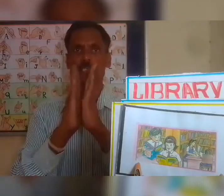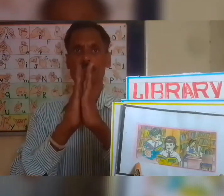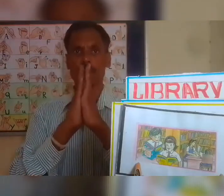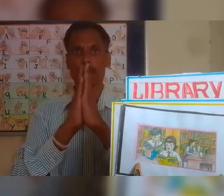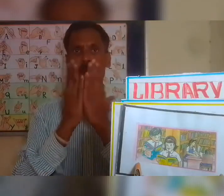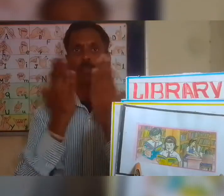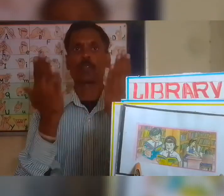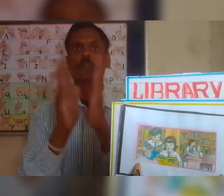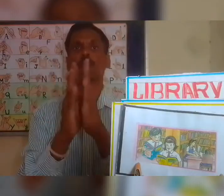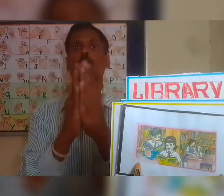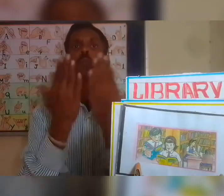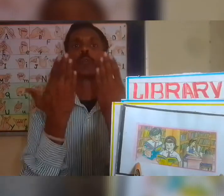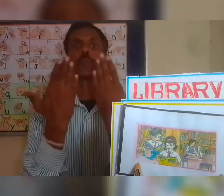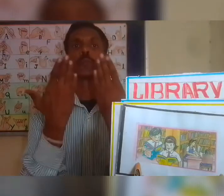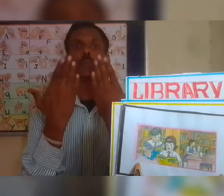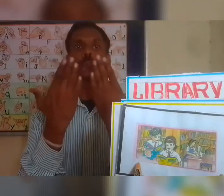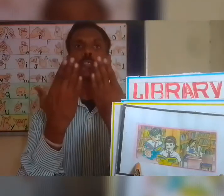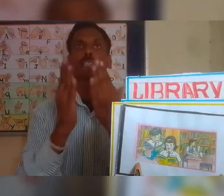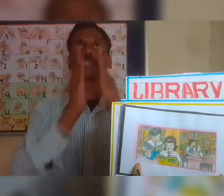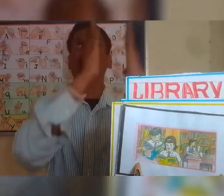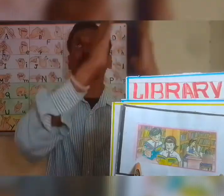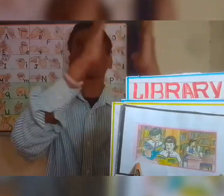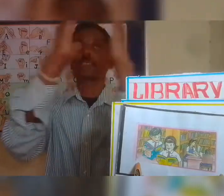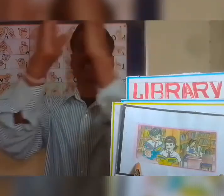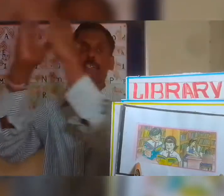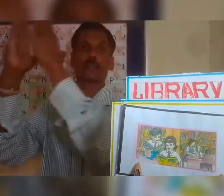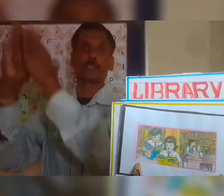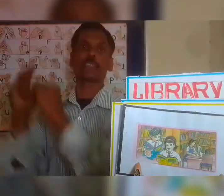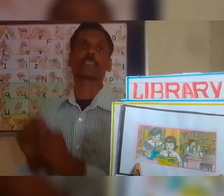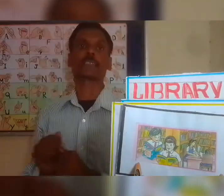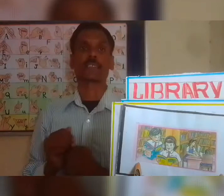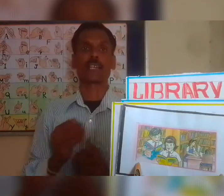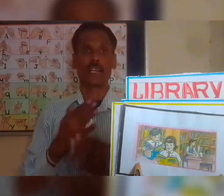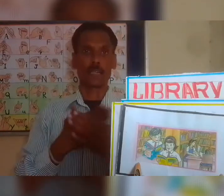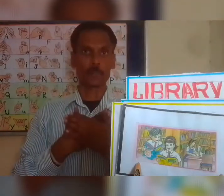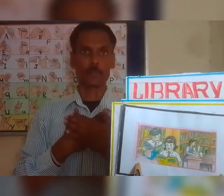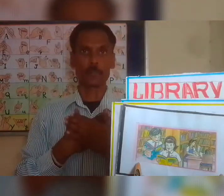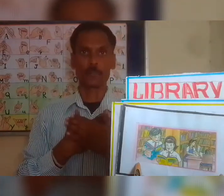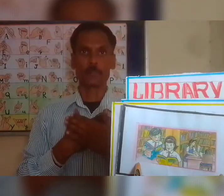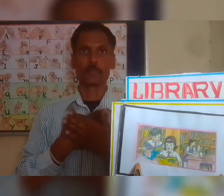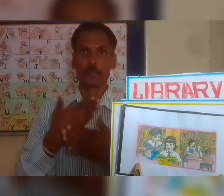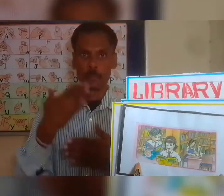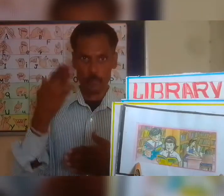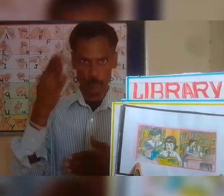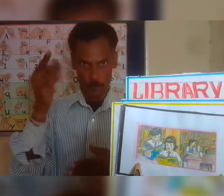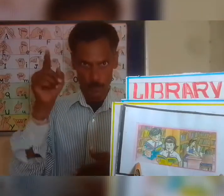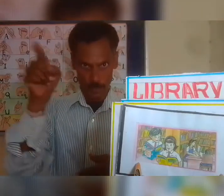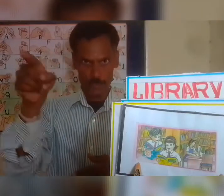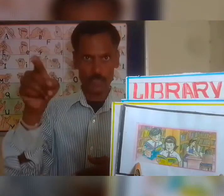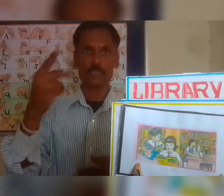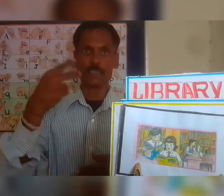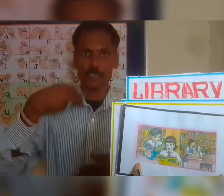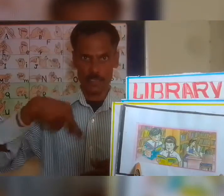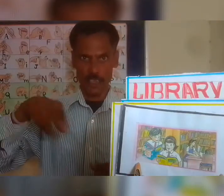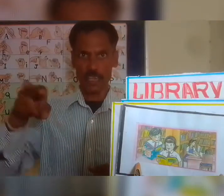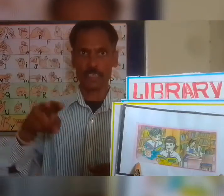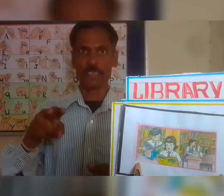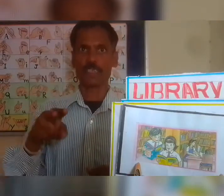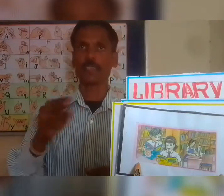पुस्टकें रखी होती हैं हम बहाँ जाकर